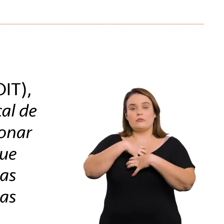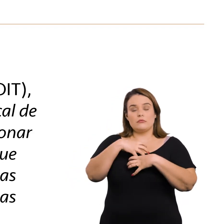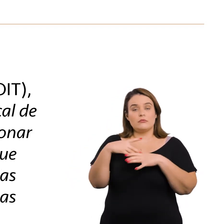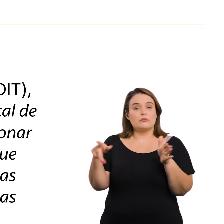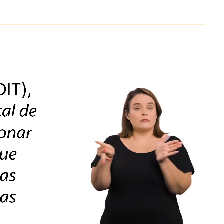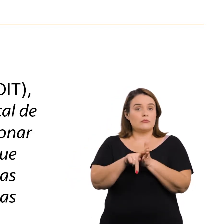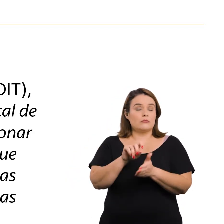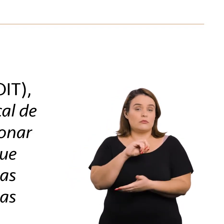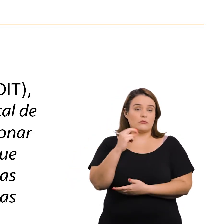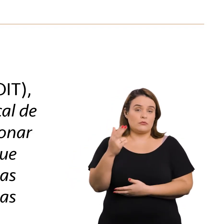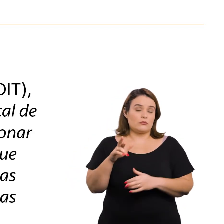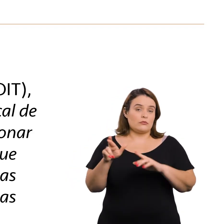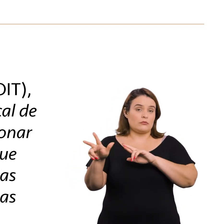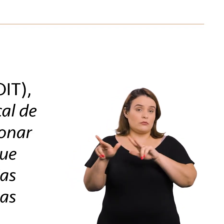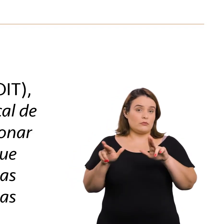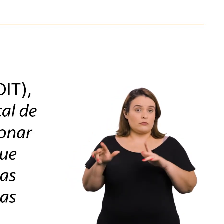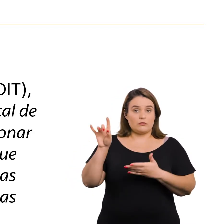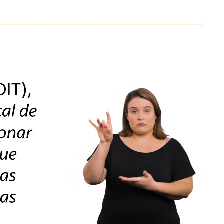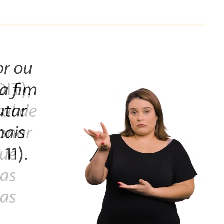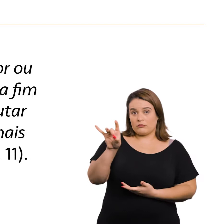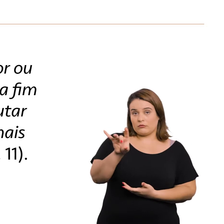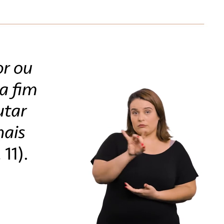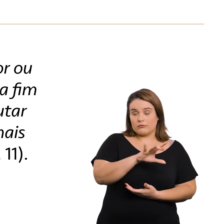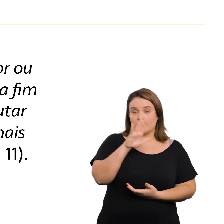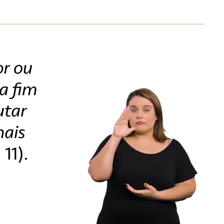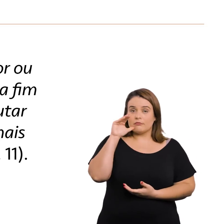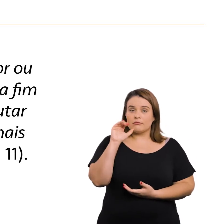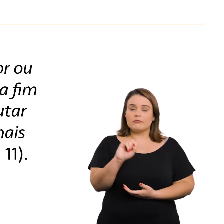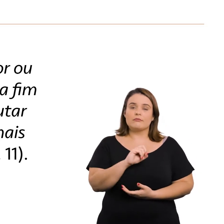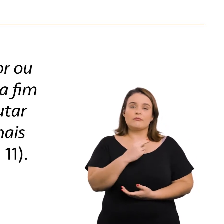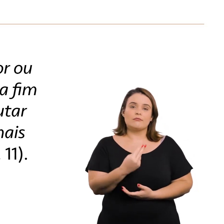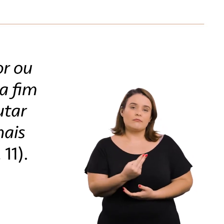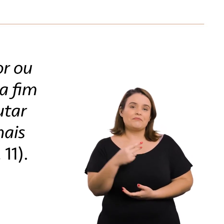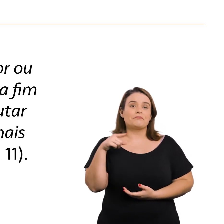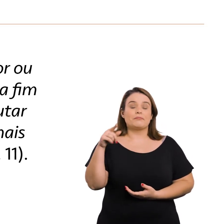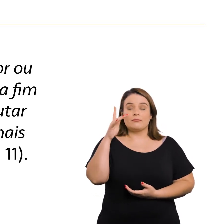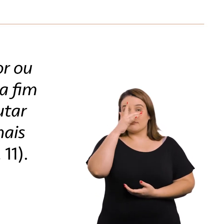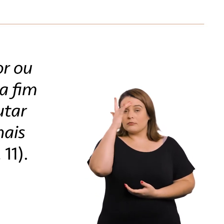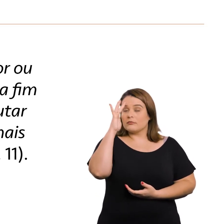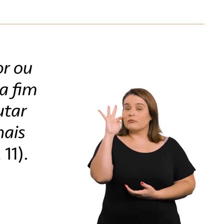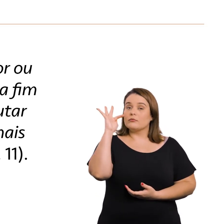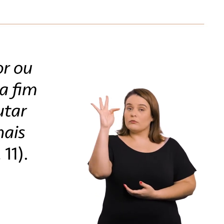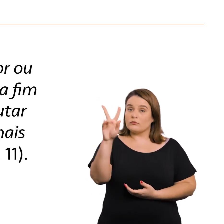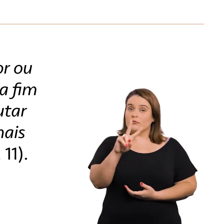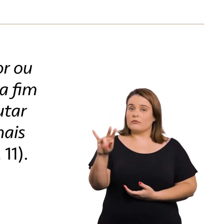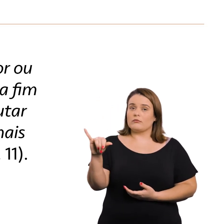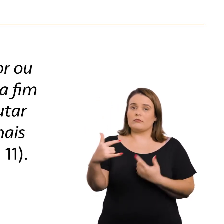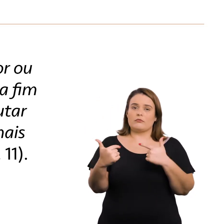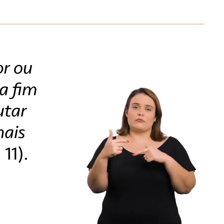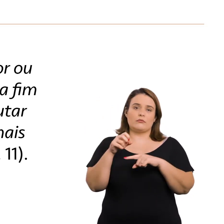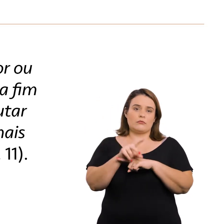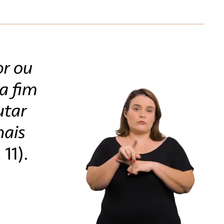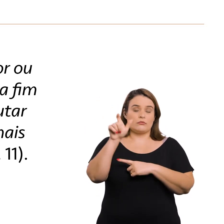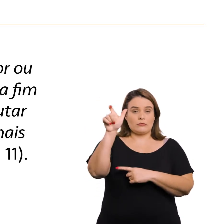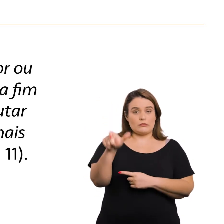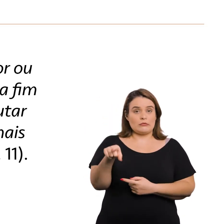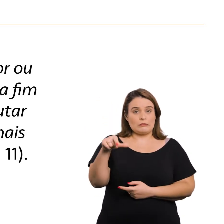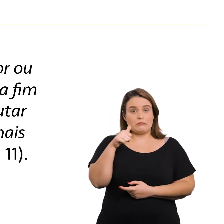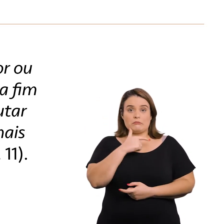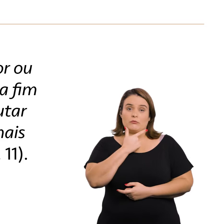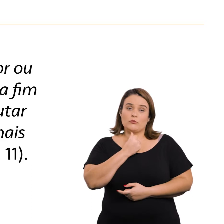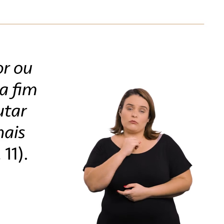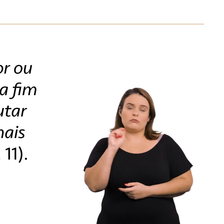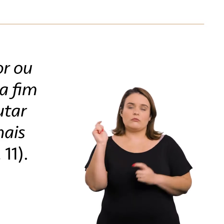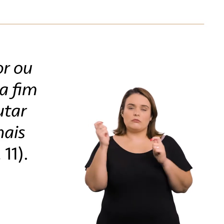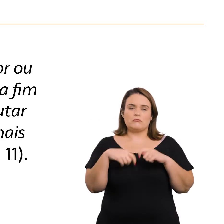às características ou diferenças individuais de um trabalhador ou de um candidato a emprego, a fim de que ele ou